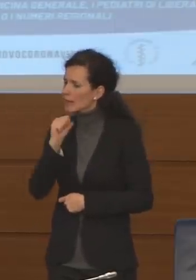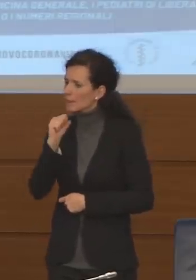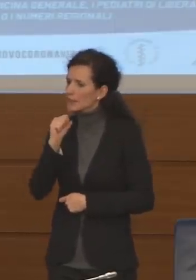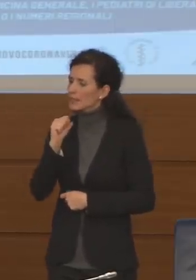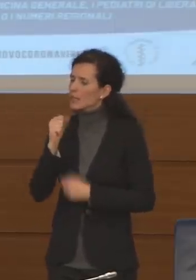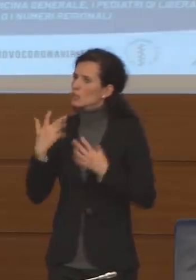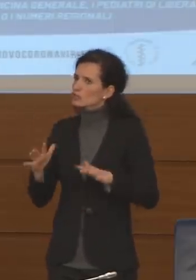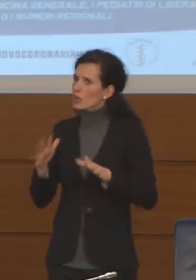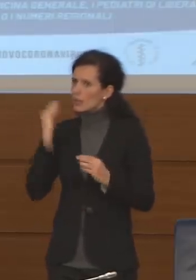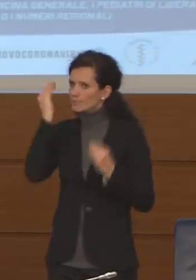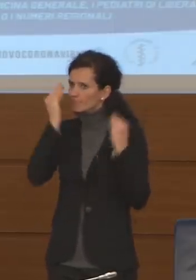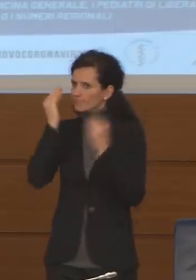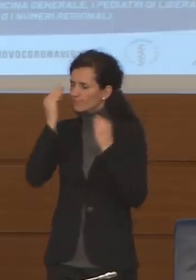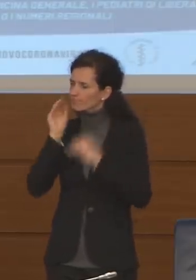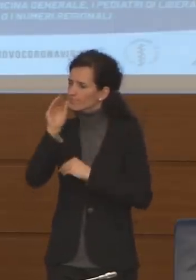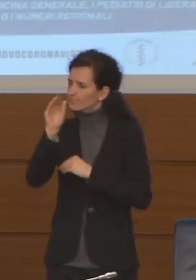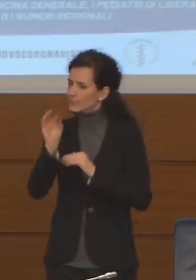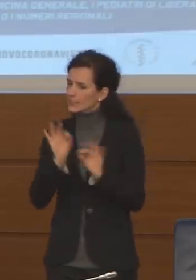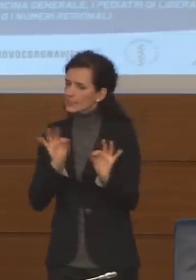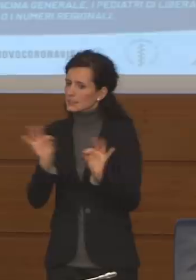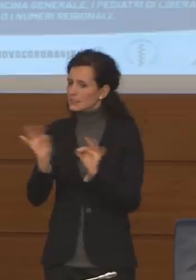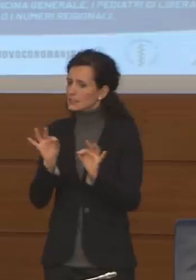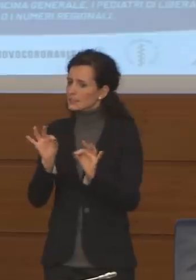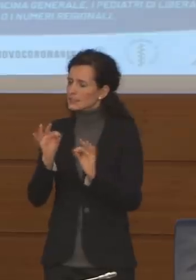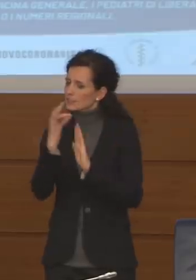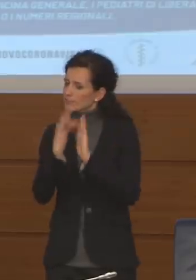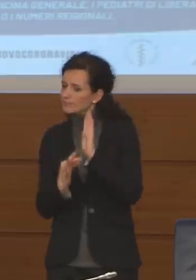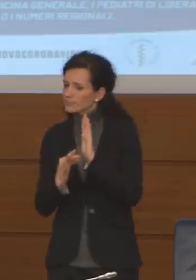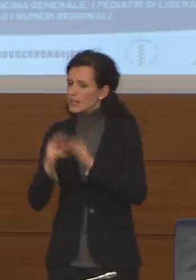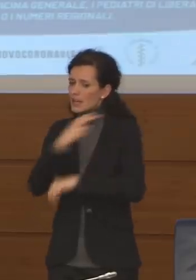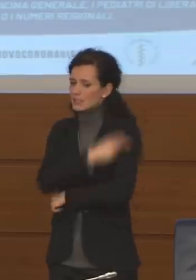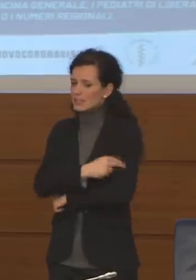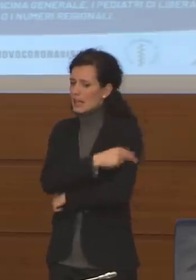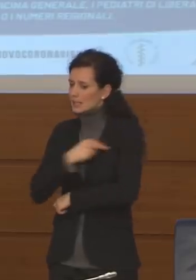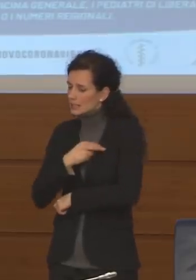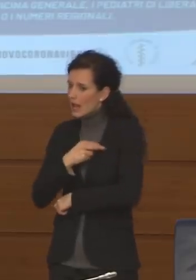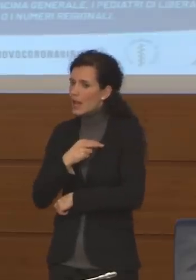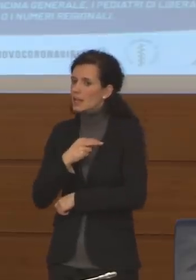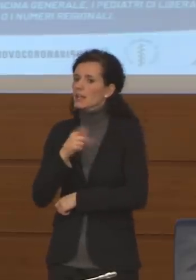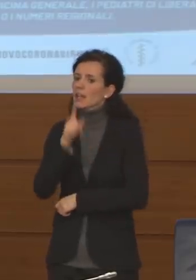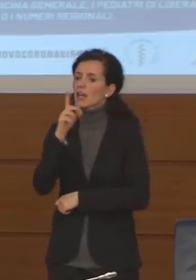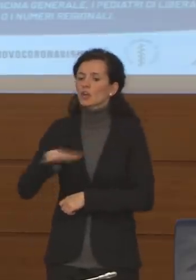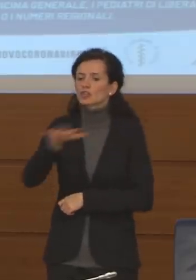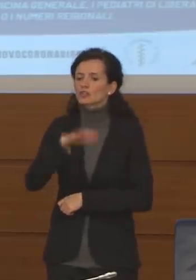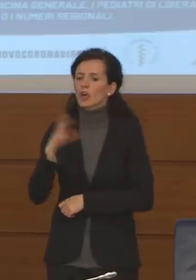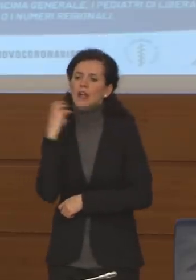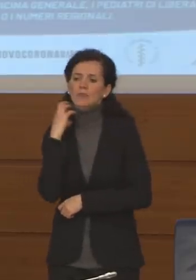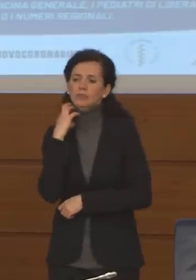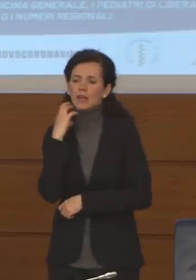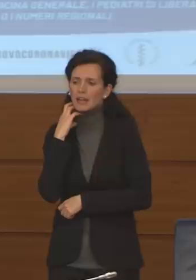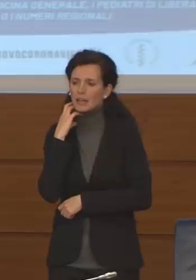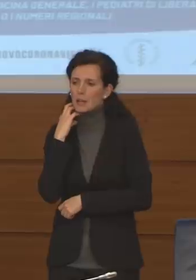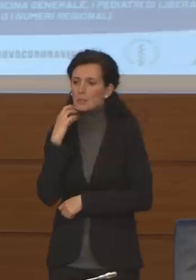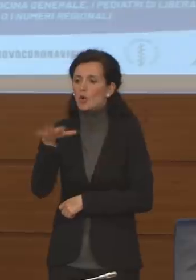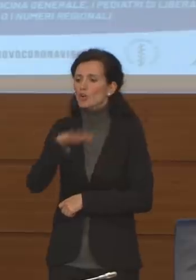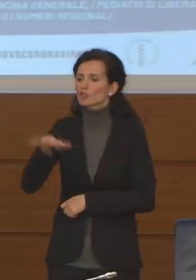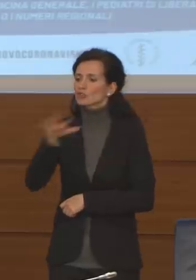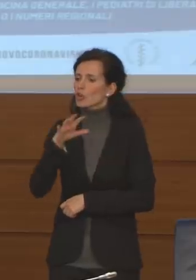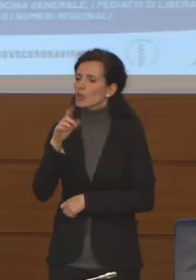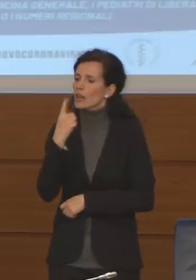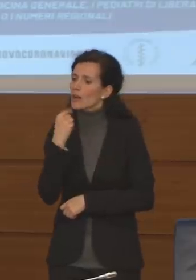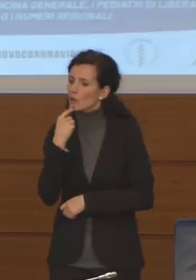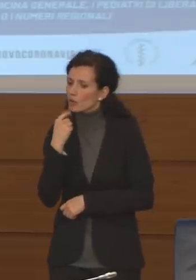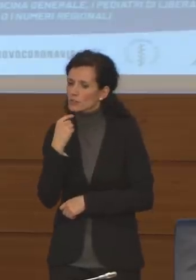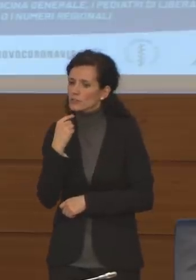a nuove misure di sicurezza sanitaria in particolare a una nuova zona rossa nel bergamasco o addirittura in tutta la lombardia